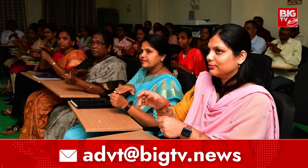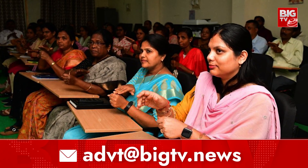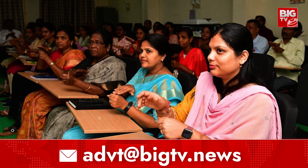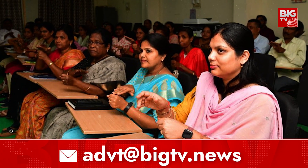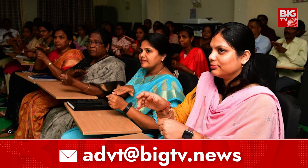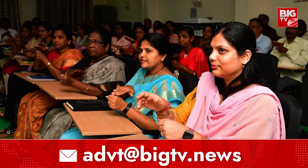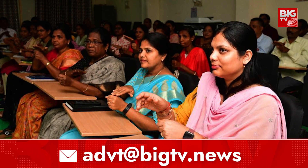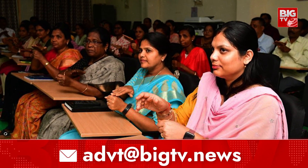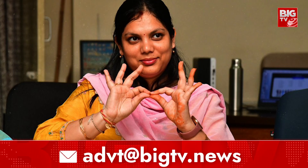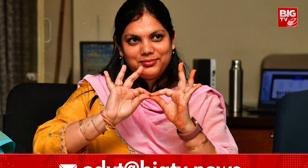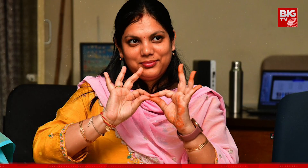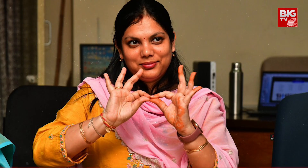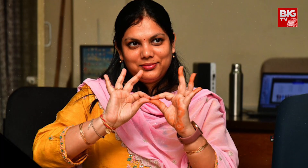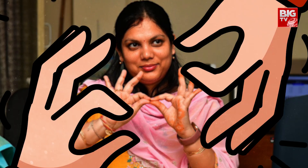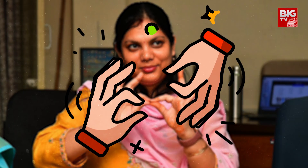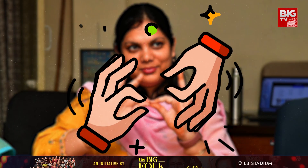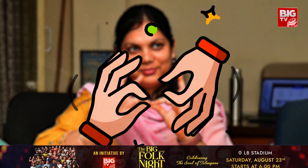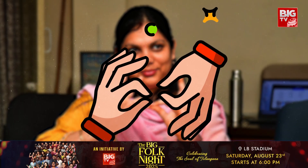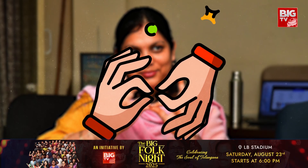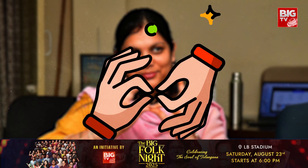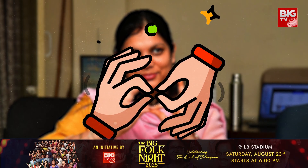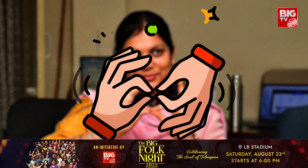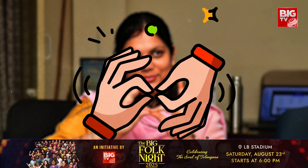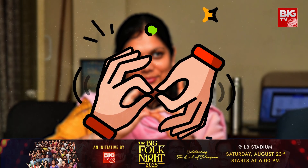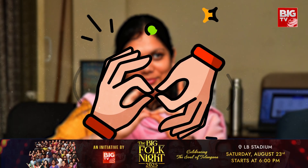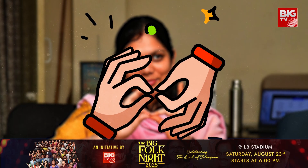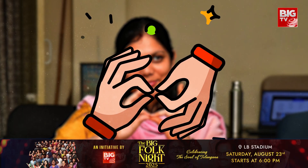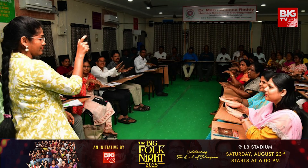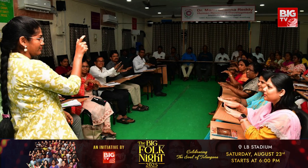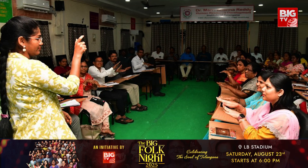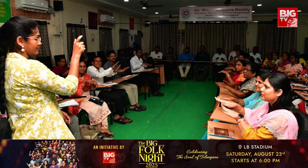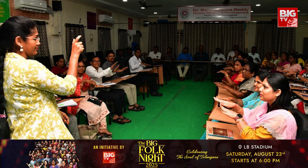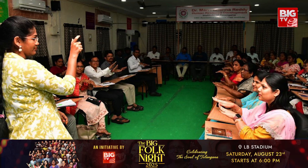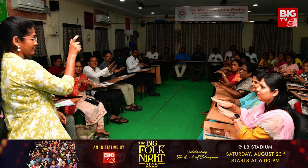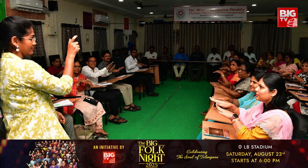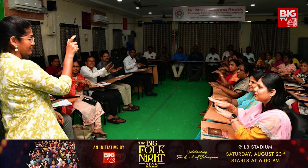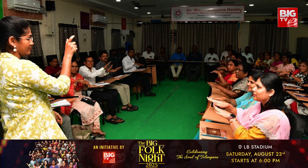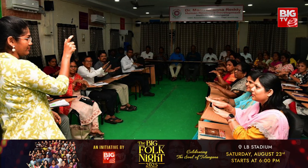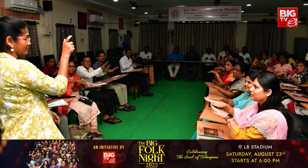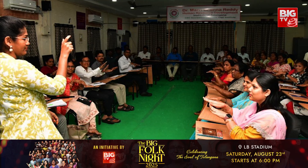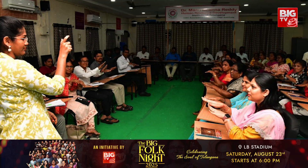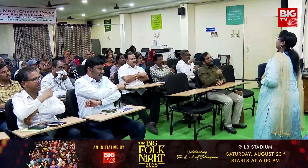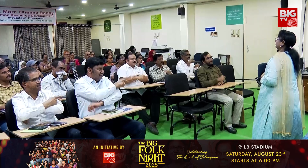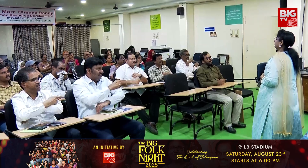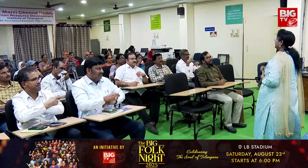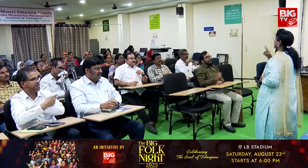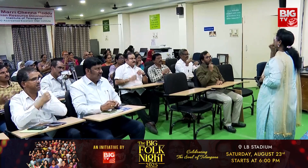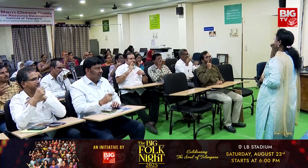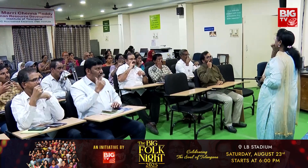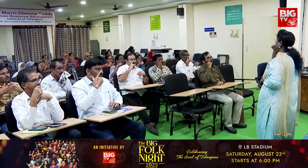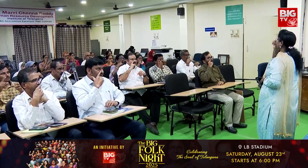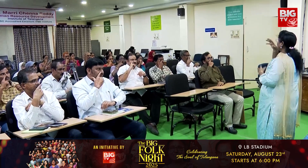పాటు మూగవాళ్ల సమస్యలు గుర్తించేందుకు సైన్ లాంగ్వేజ్పై తర్ఫీదు పొందారు. తాను ట్రైన్ అవ్వడమే కాకుండా జిల్లాలోని అన్ని